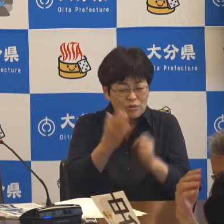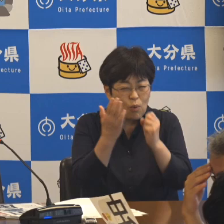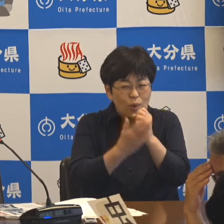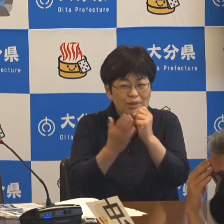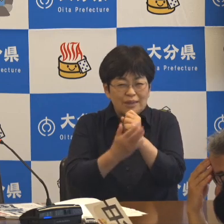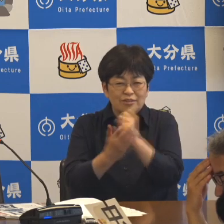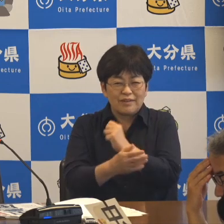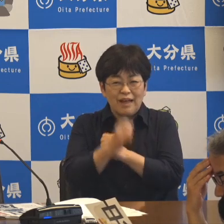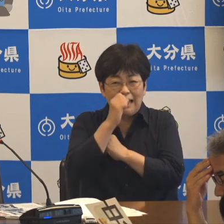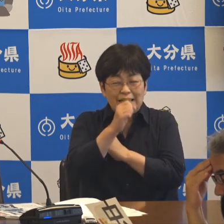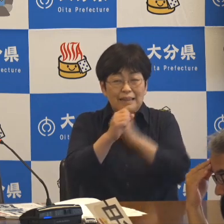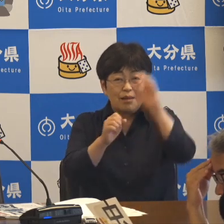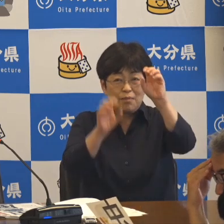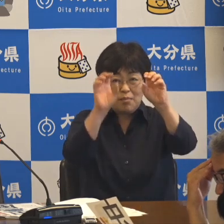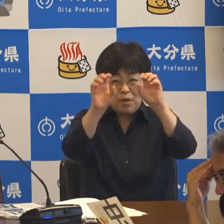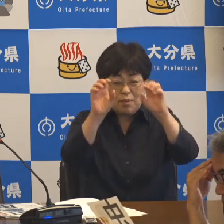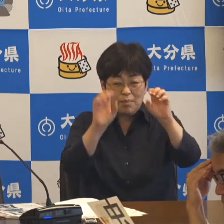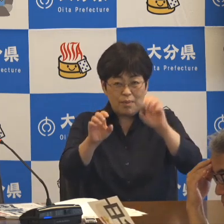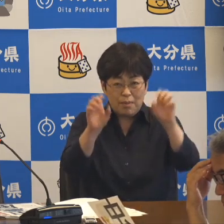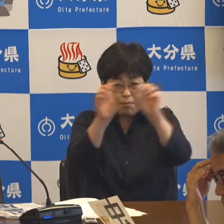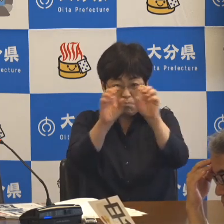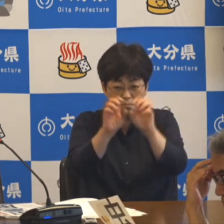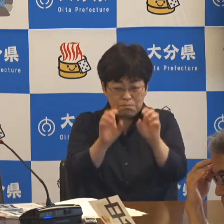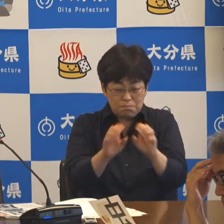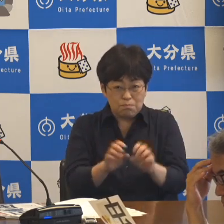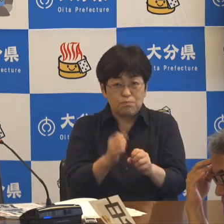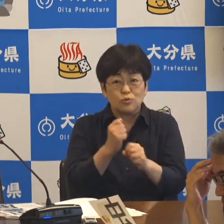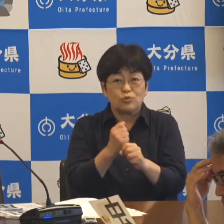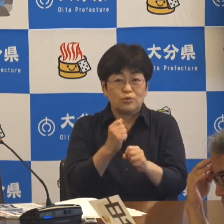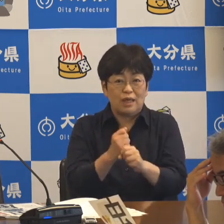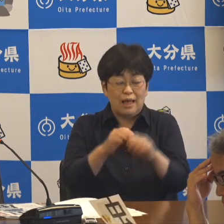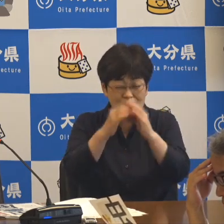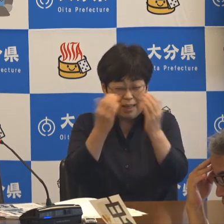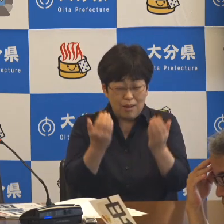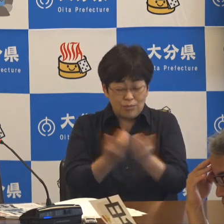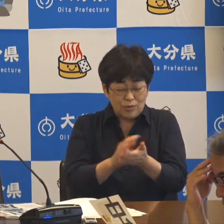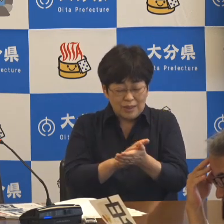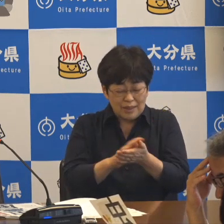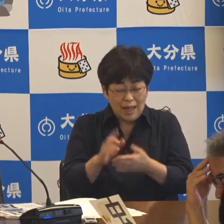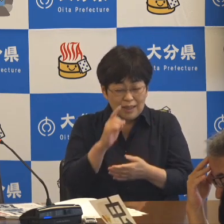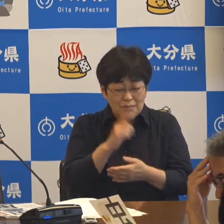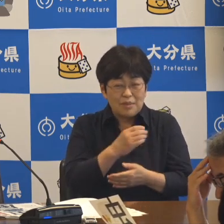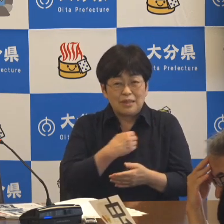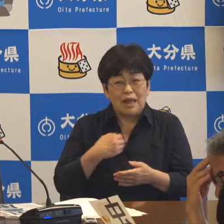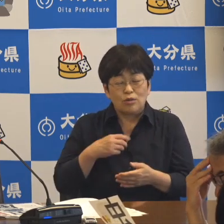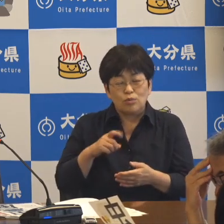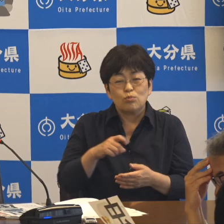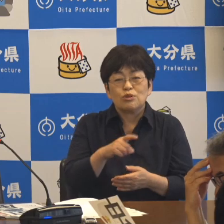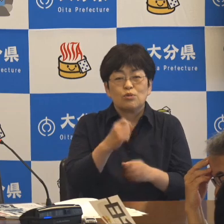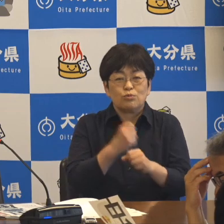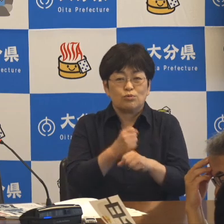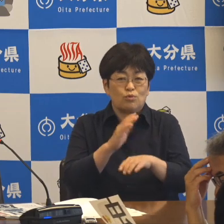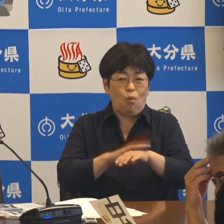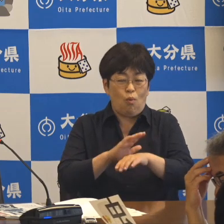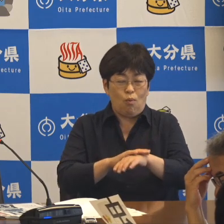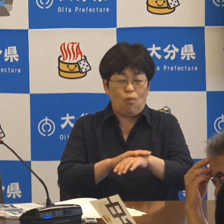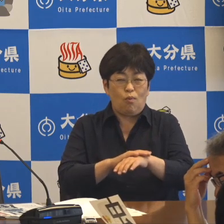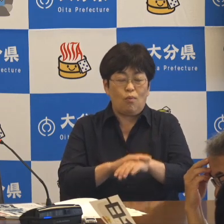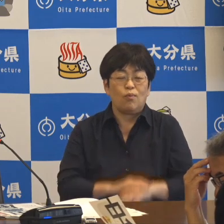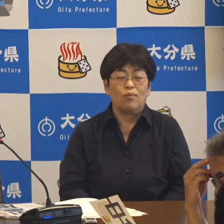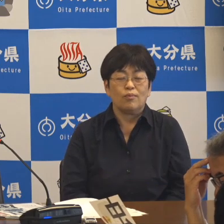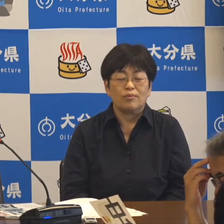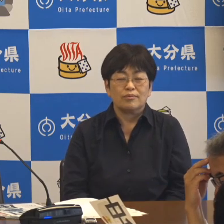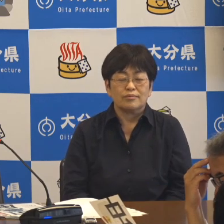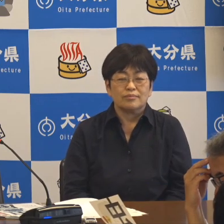デジタル合成してですね、すべての部分に焦点があった一体の昆虫として表現する手法でございます。で、この展覧